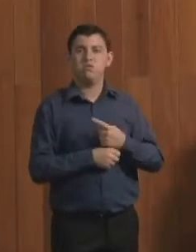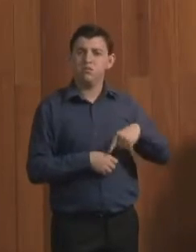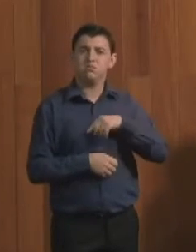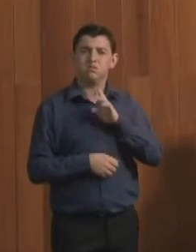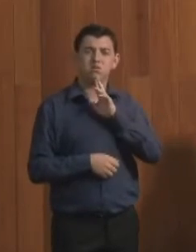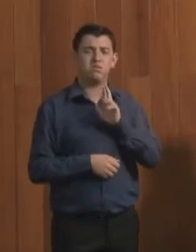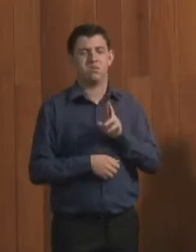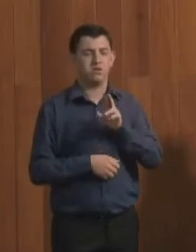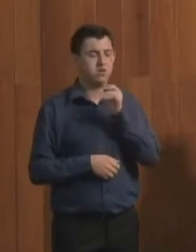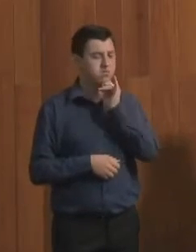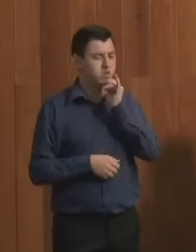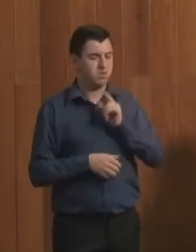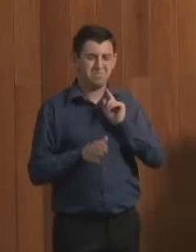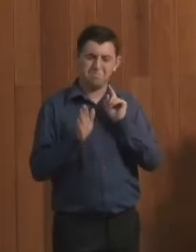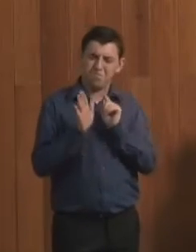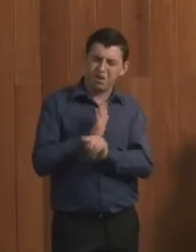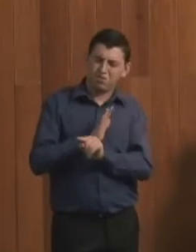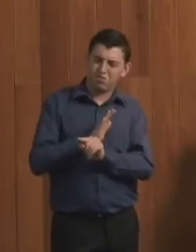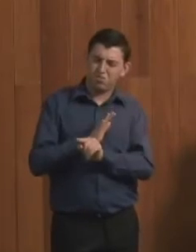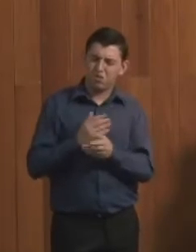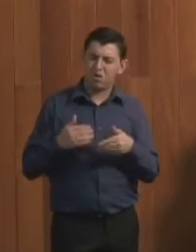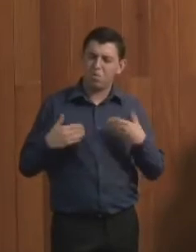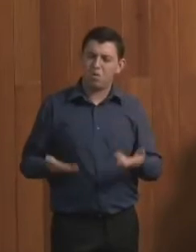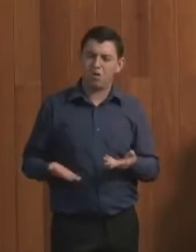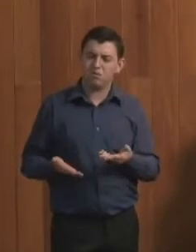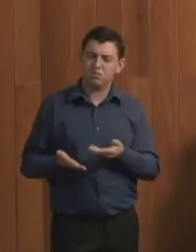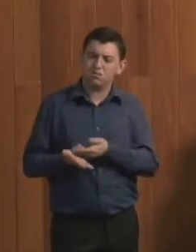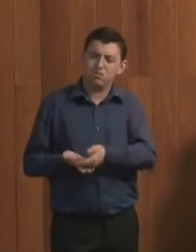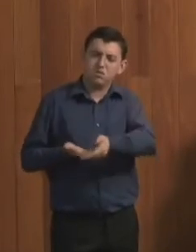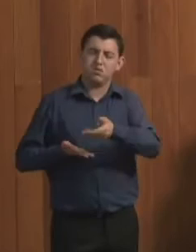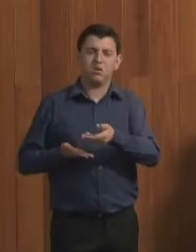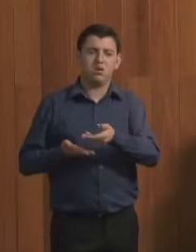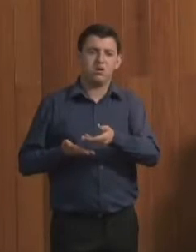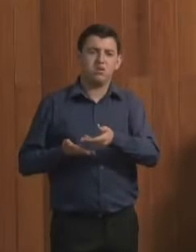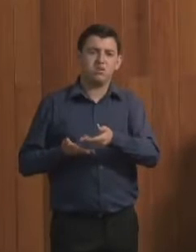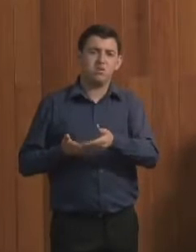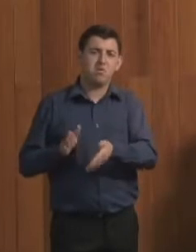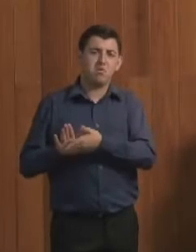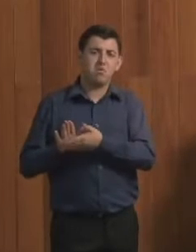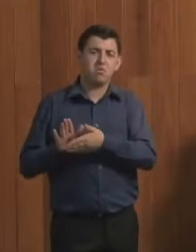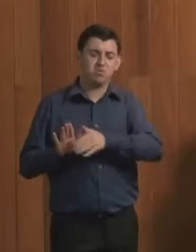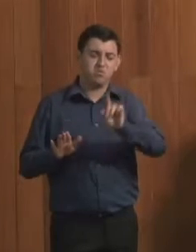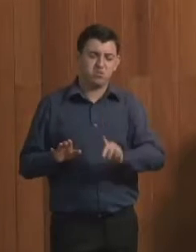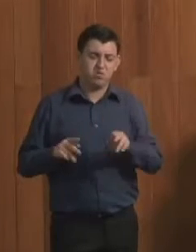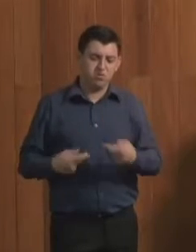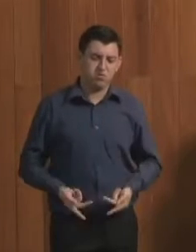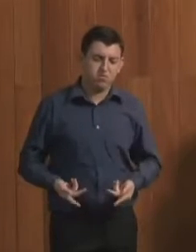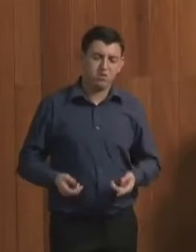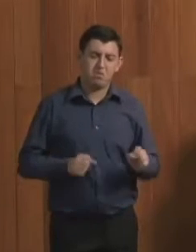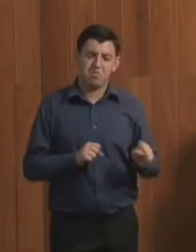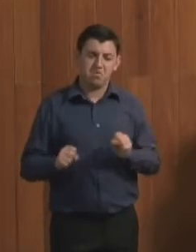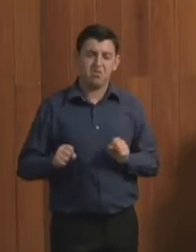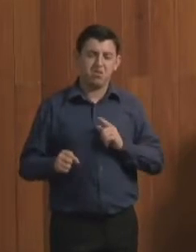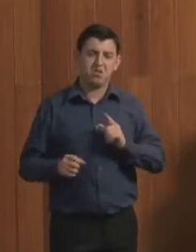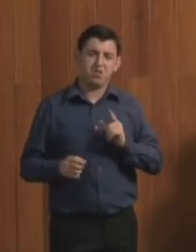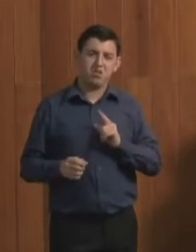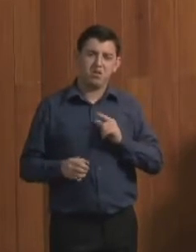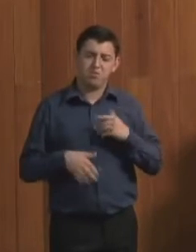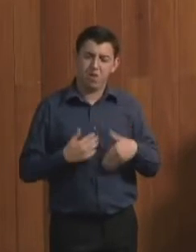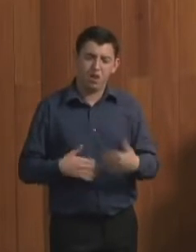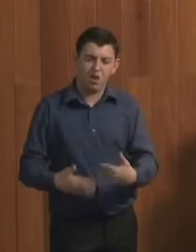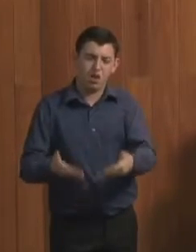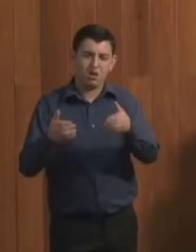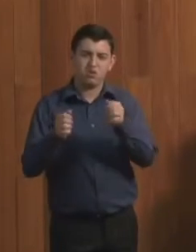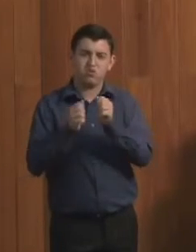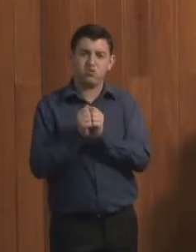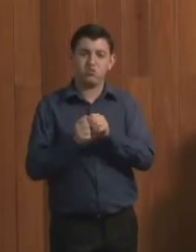pergunta colocada, quais são as iniciativas de educação em direitos humanos que podem ser desenvolvidas conjuntamente